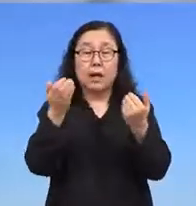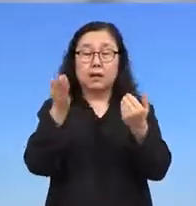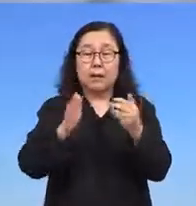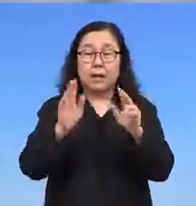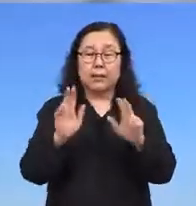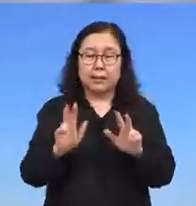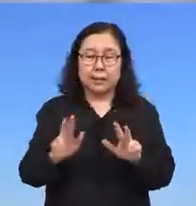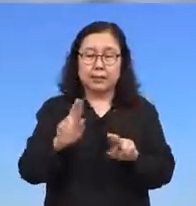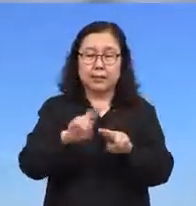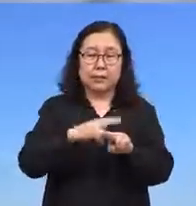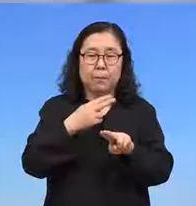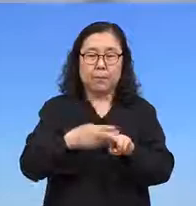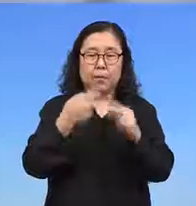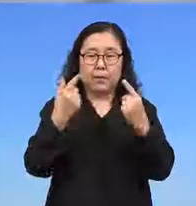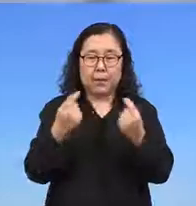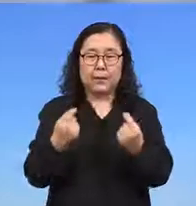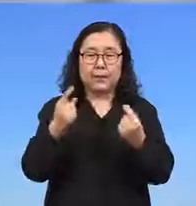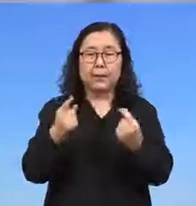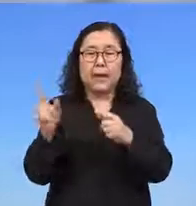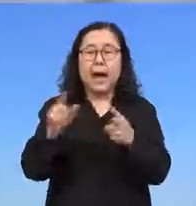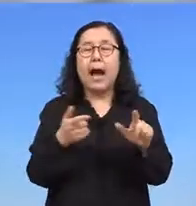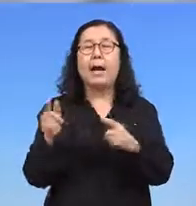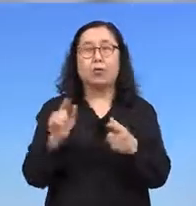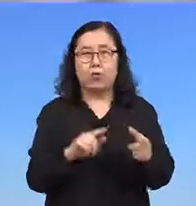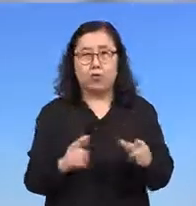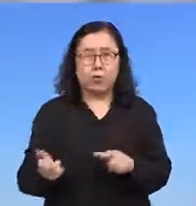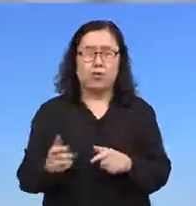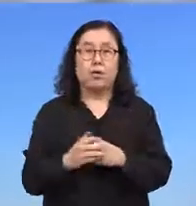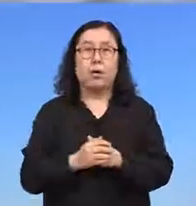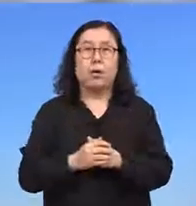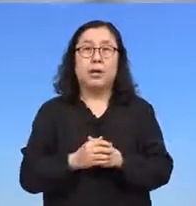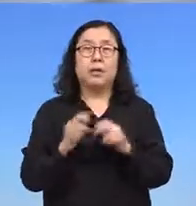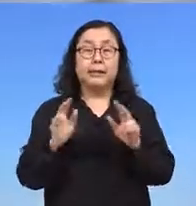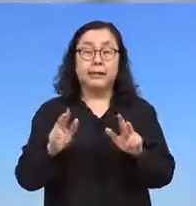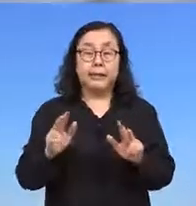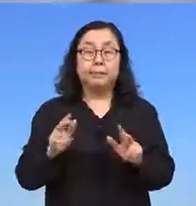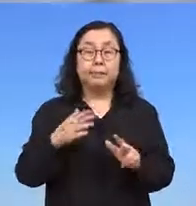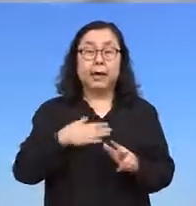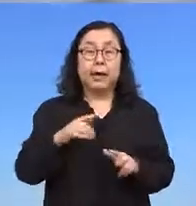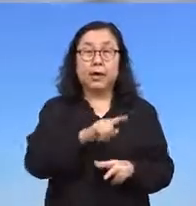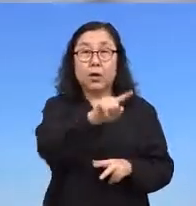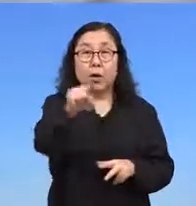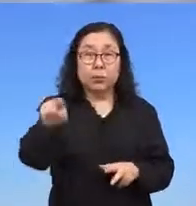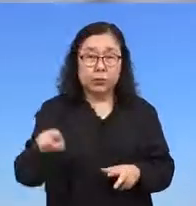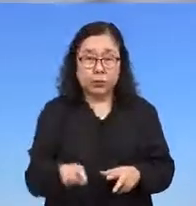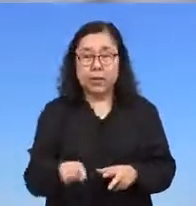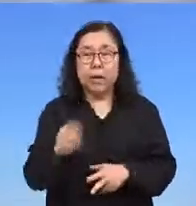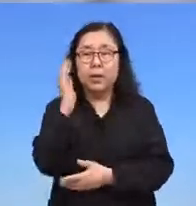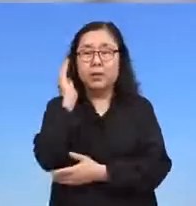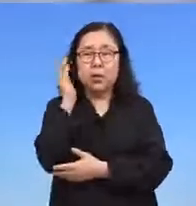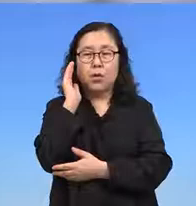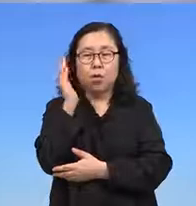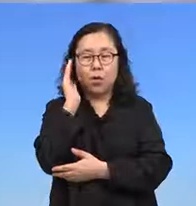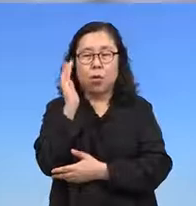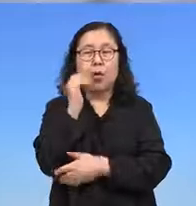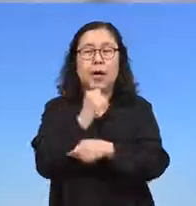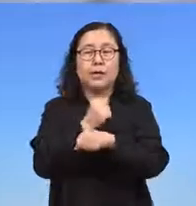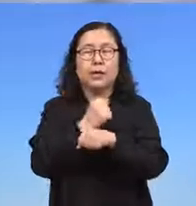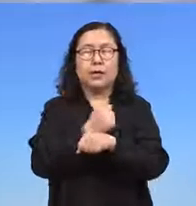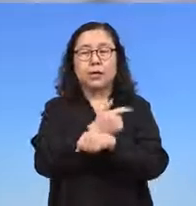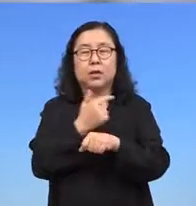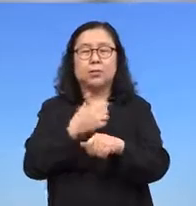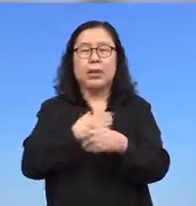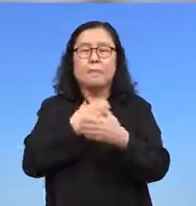프레젠트, 선물 같은 이 하루, 여전히 제가 우리 성도님들에게 설교할 수 있다는 이것이 얼마나 저를 가슴